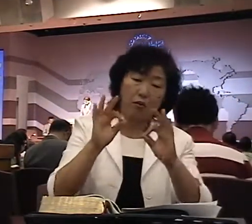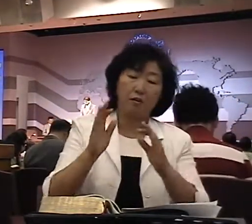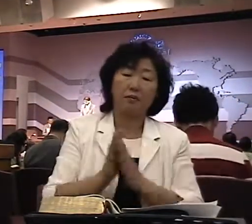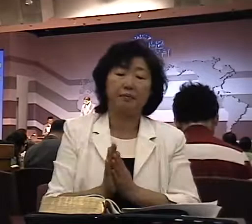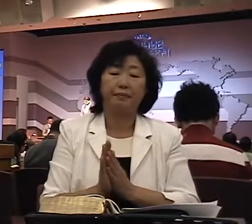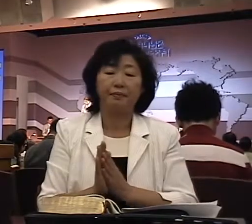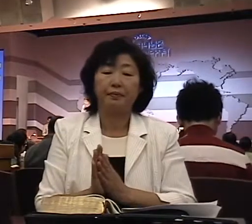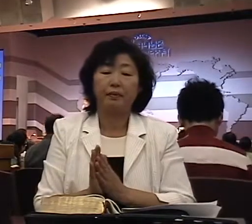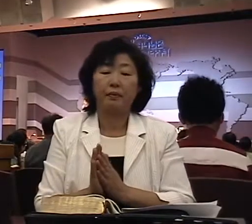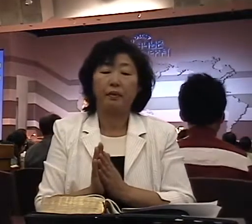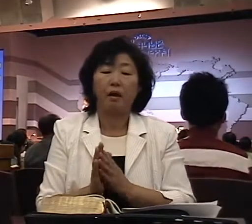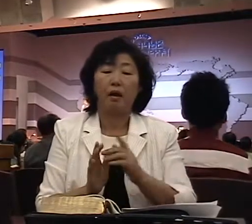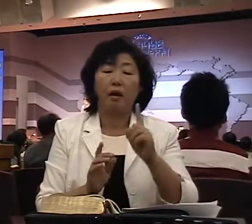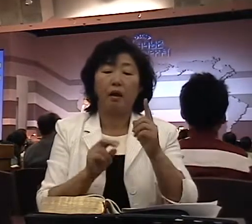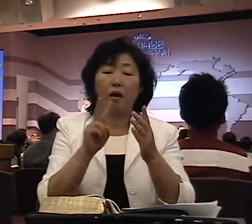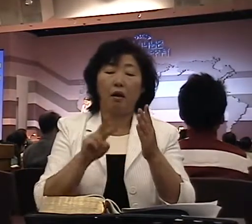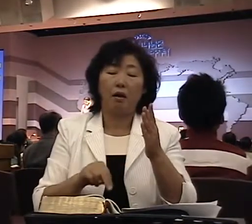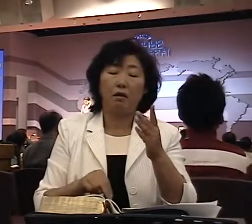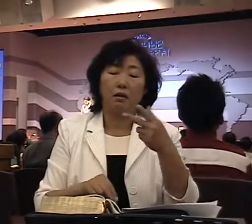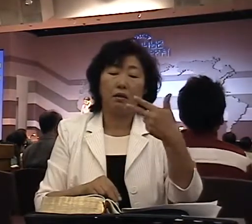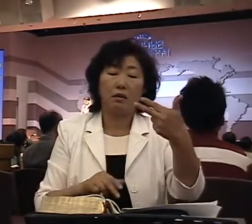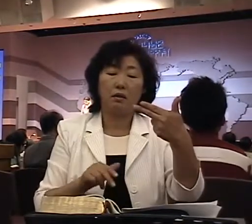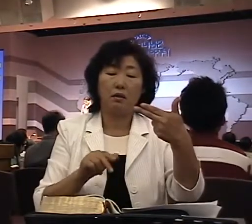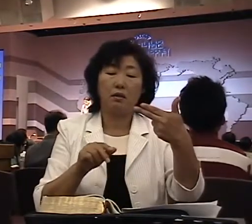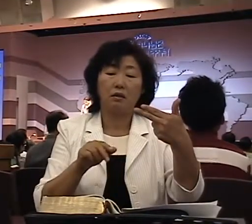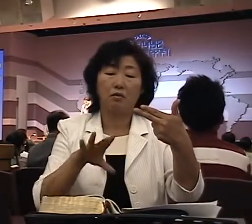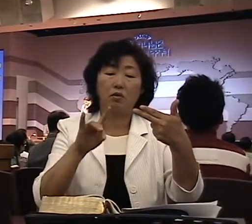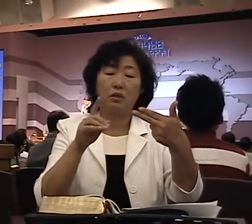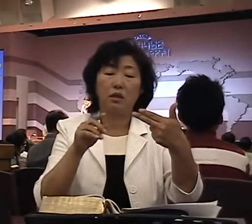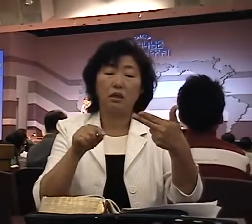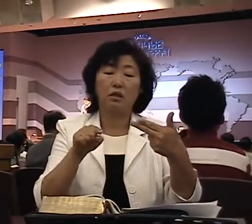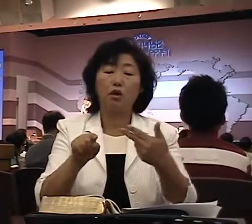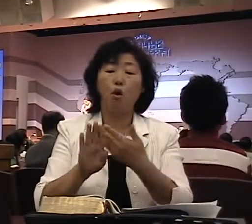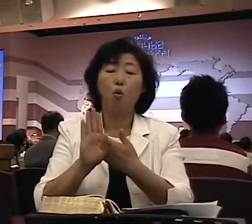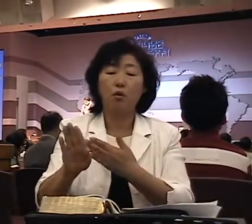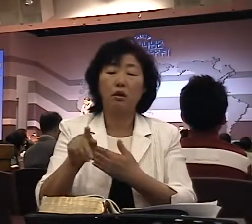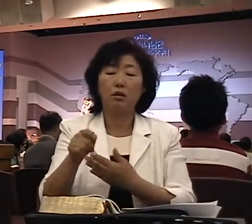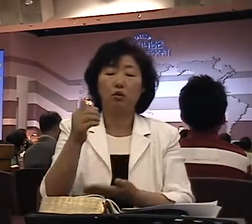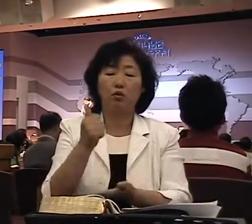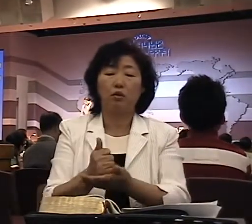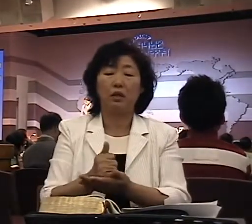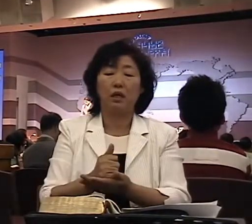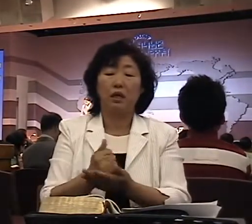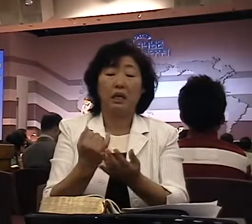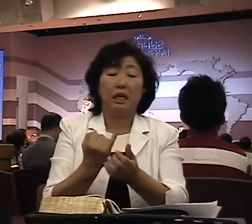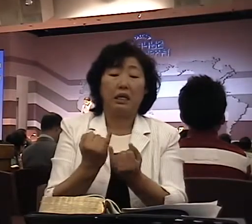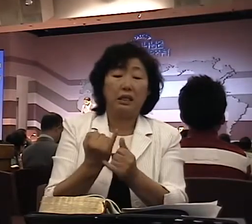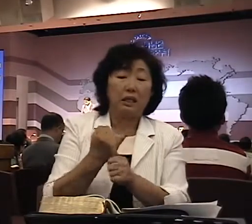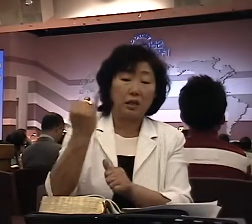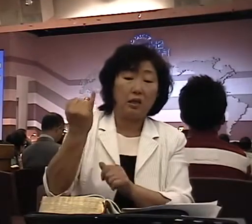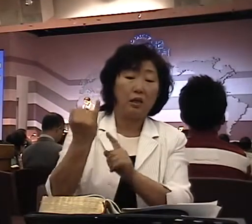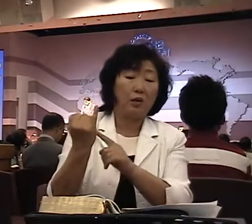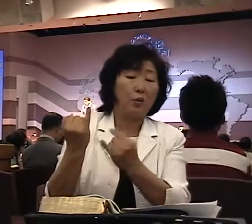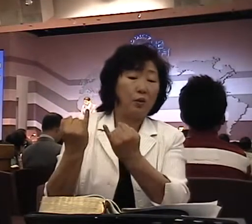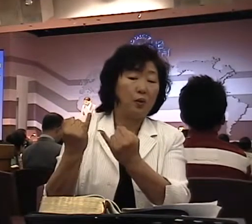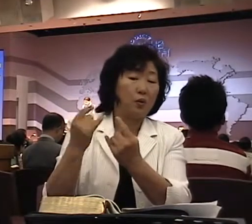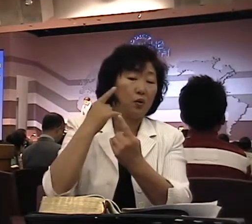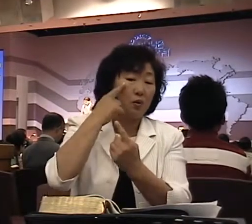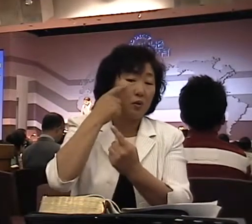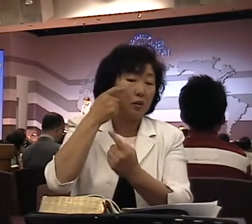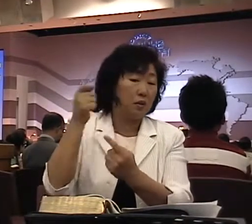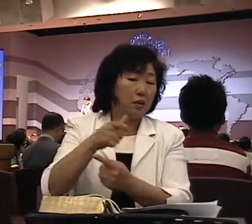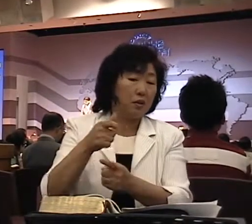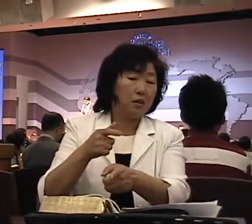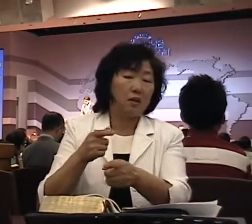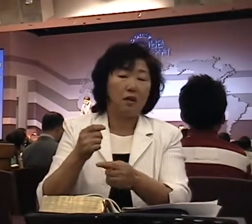교독하겠습니다. 7절 먼저 공부합니다. 그 후에 그 주인의 처가 요셉에게 눈짓하다가